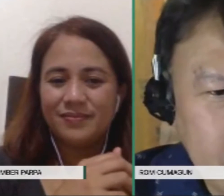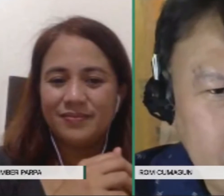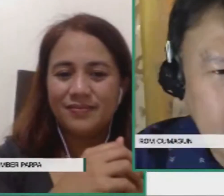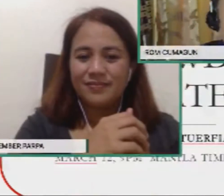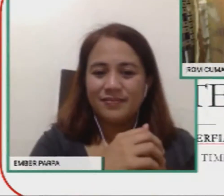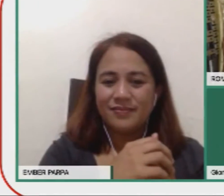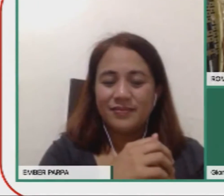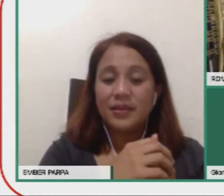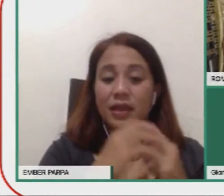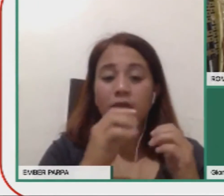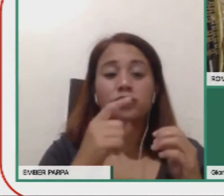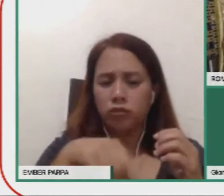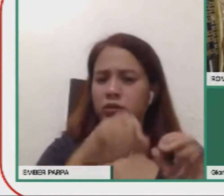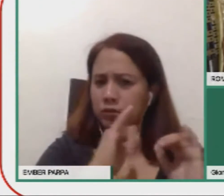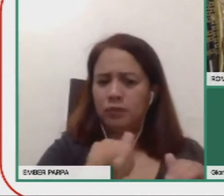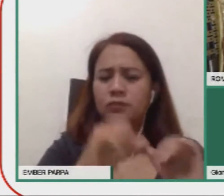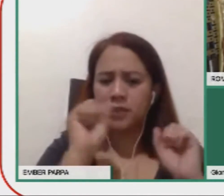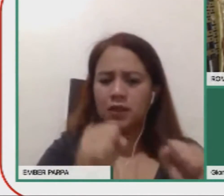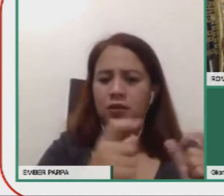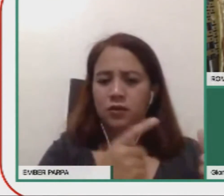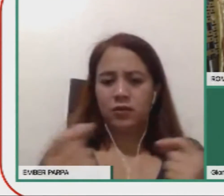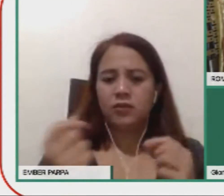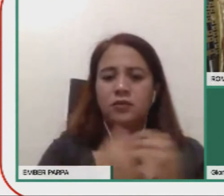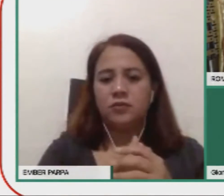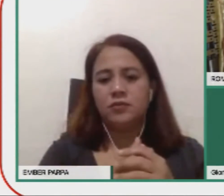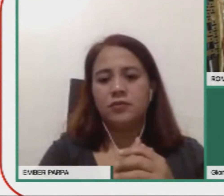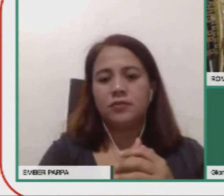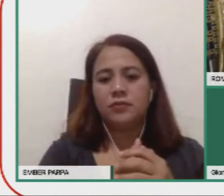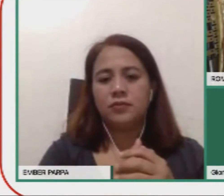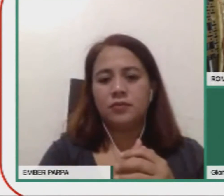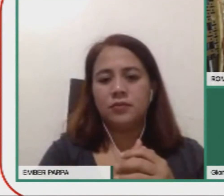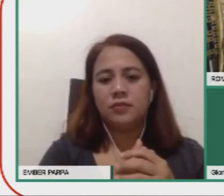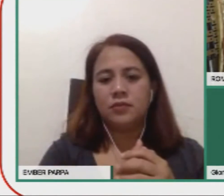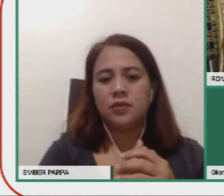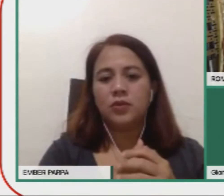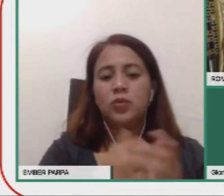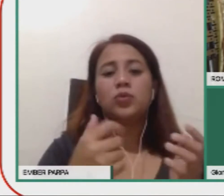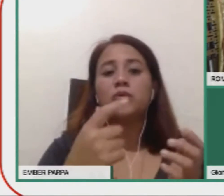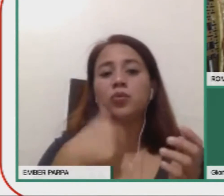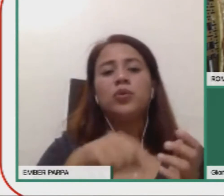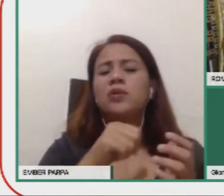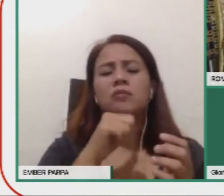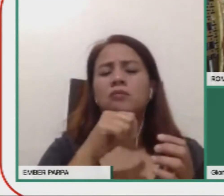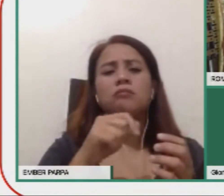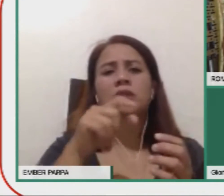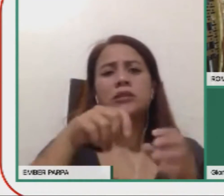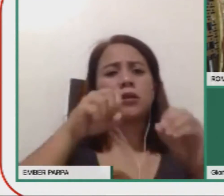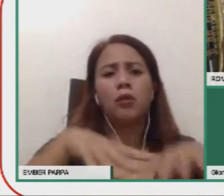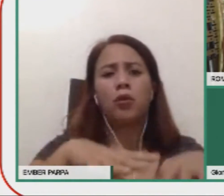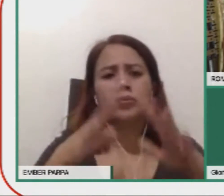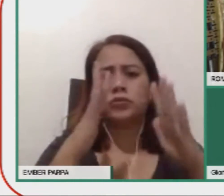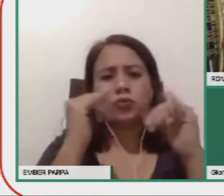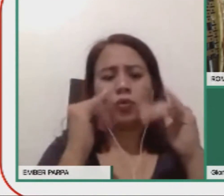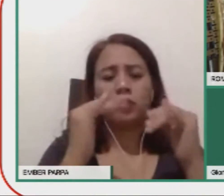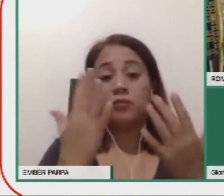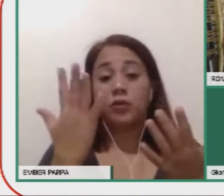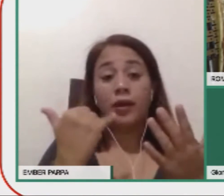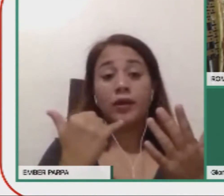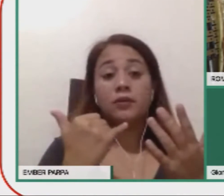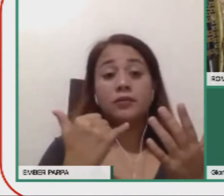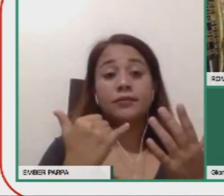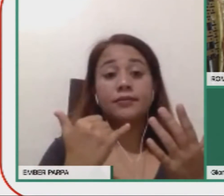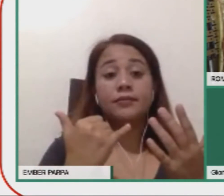so magagawa rin natin Philippians 4:13 that hindi tayo kailangan mawala ng pag-asa na ang isang mga katulad